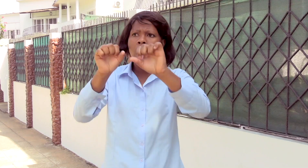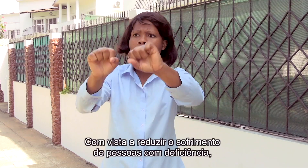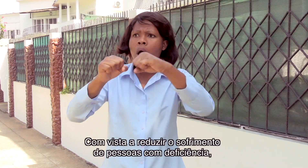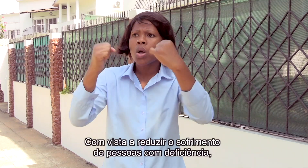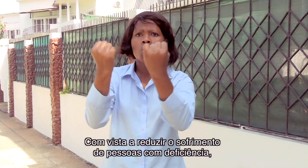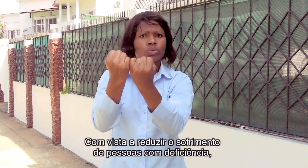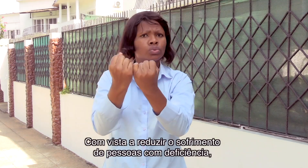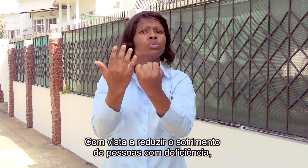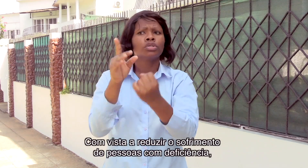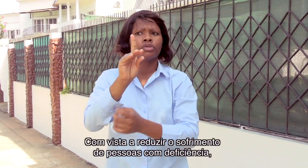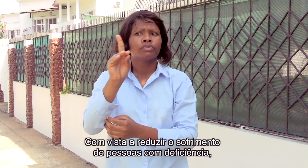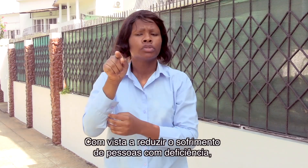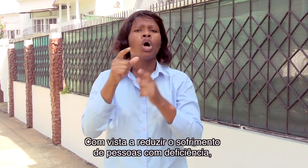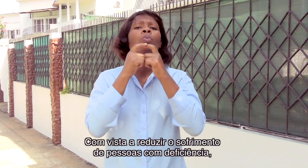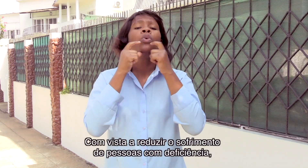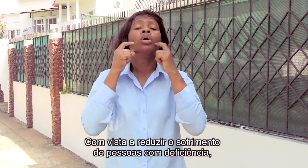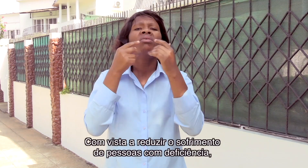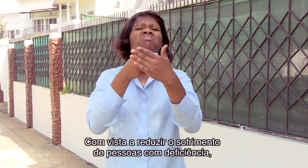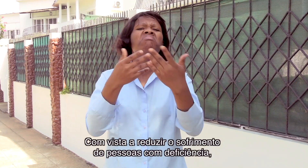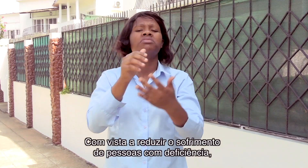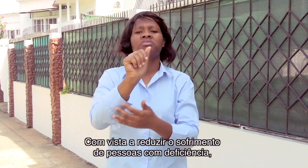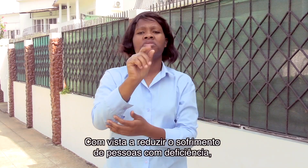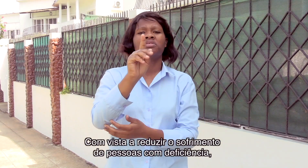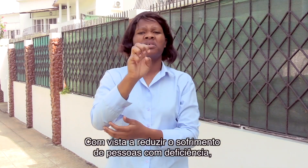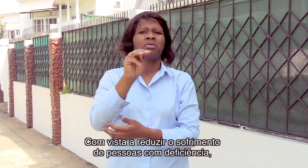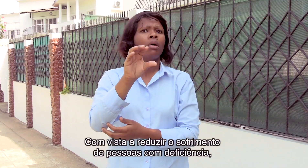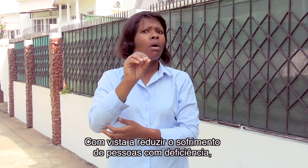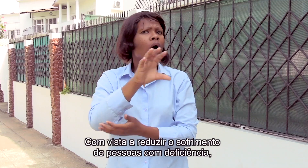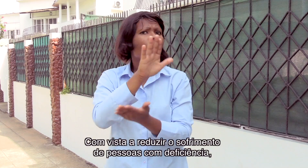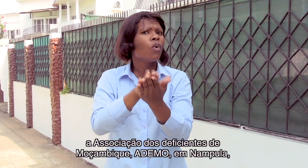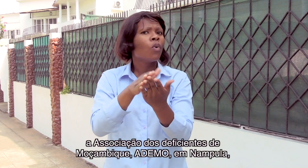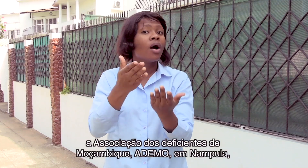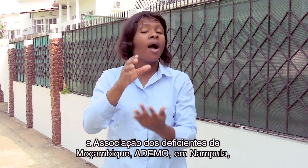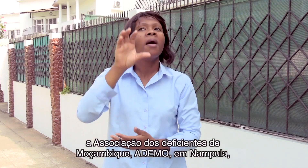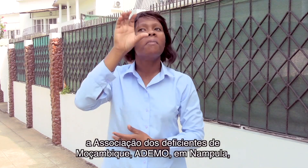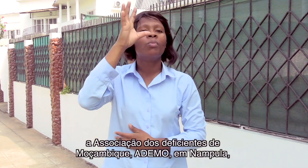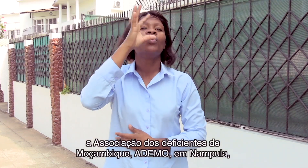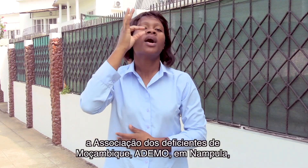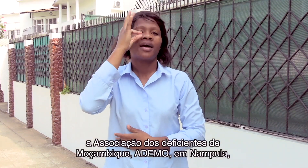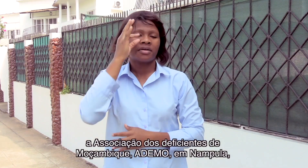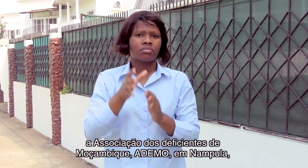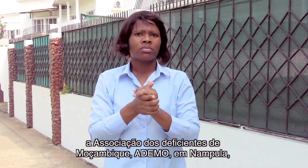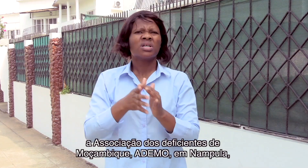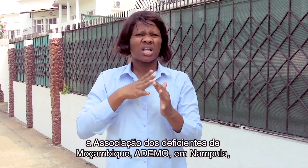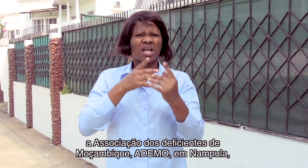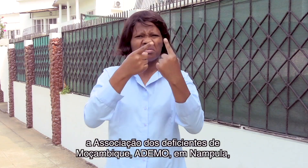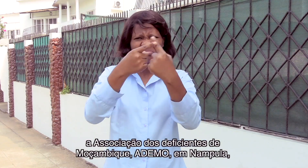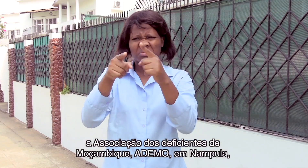Com vista a reduzir o sofrimento de pessoas com deficiência a Associação dos Deficientes de Moçambique ADEMO em